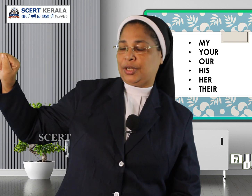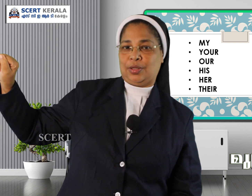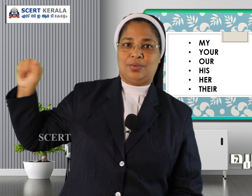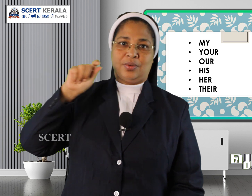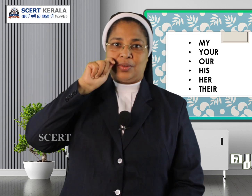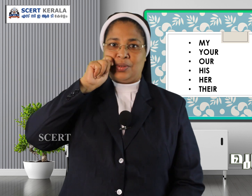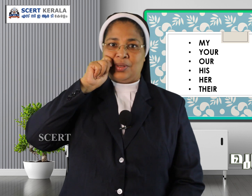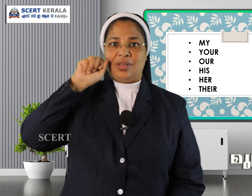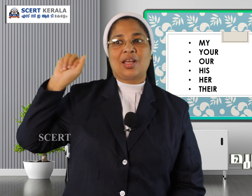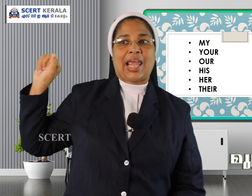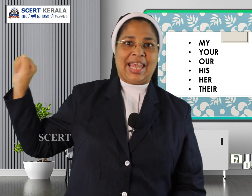പിടിക്കുന്നു. ഹി,